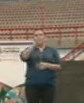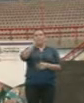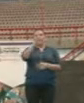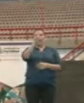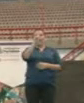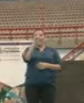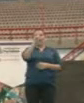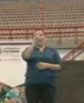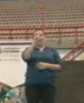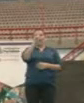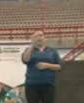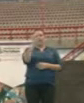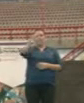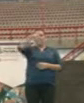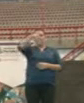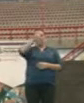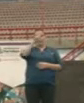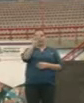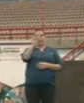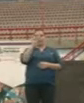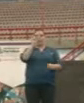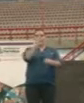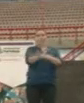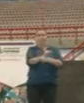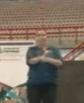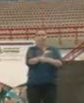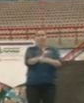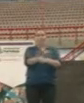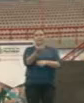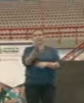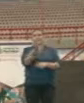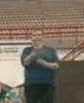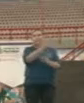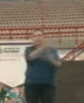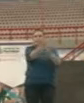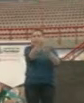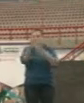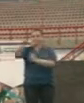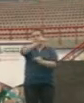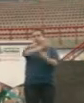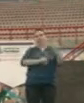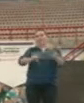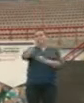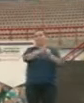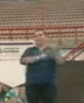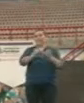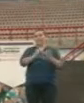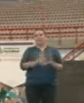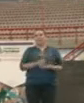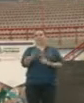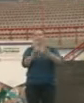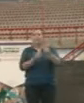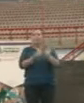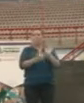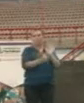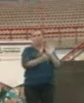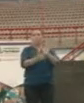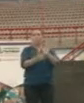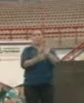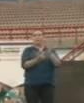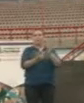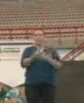parar. Não é mais eu impedir que o mundo se altere. Eu quero que você perceba a mudança. E uma maneira de você perceber a mudança, mostrar no